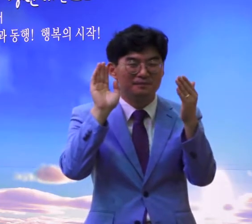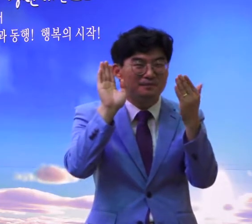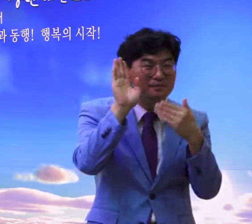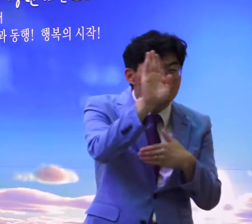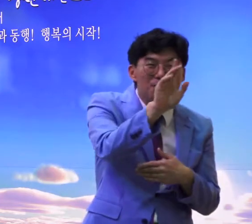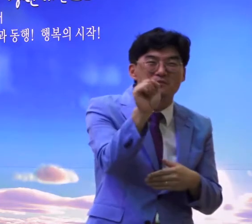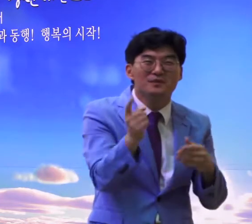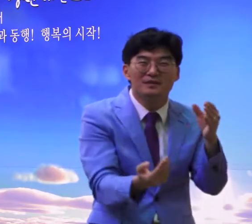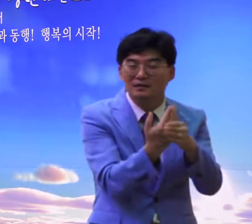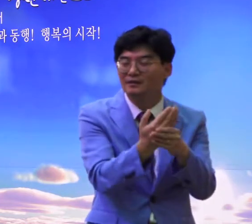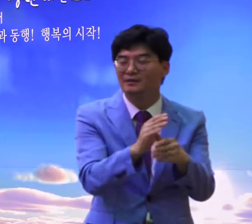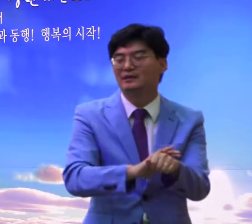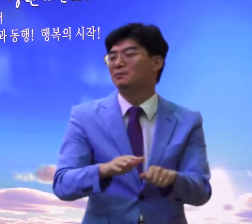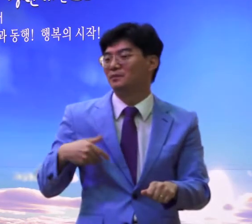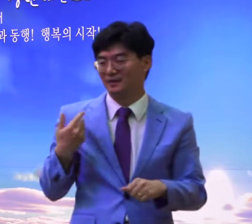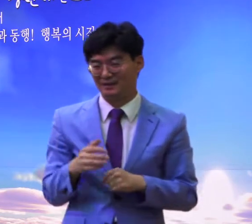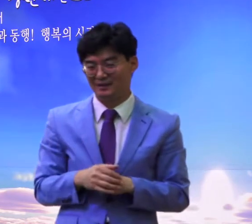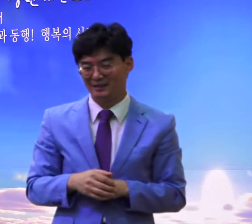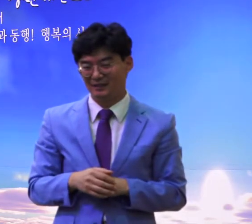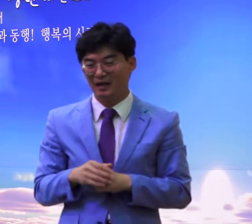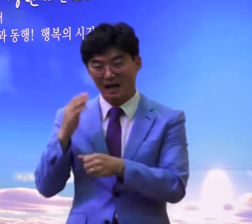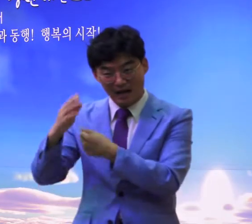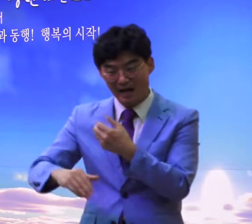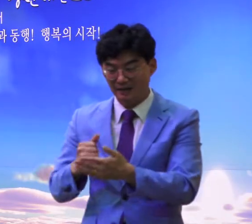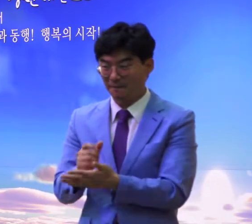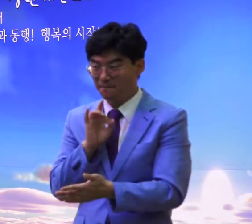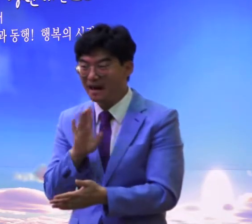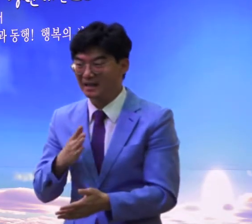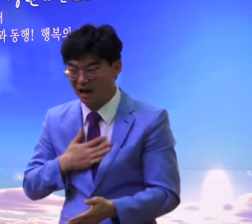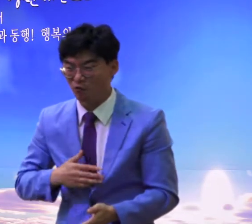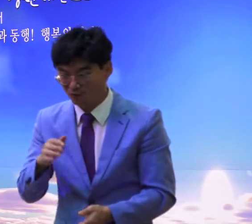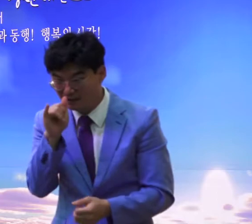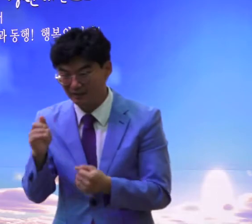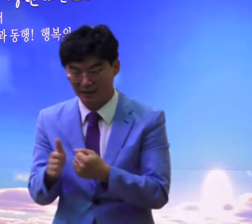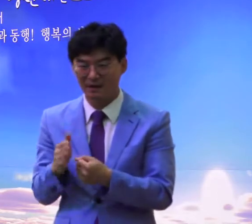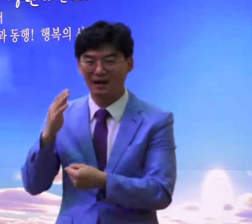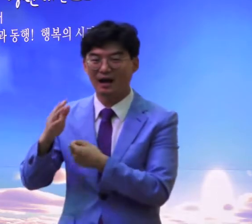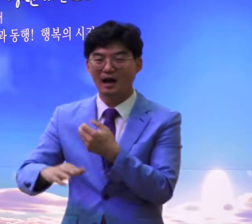알지 못하고도 갔습니다. 하나님만 믿고